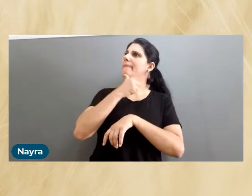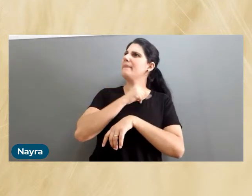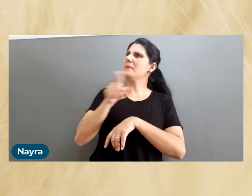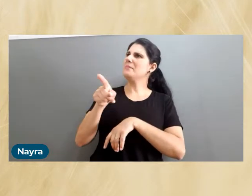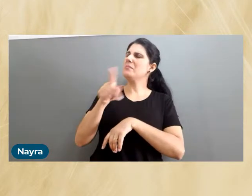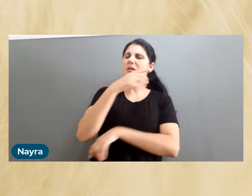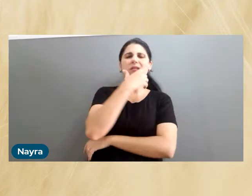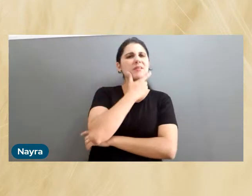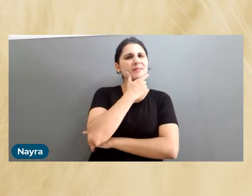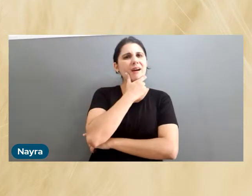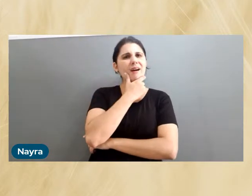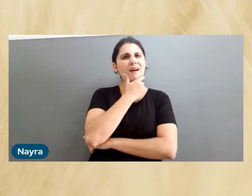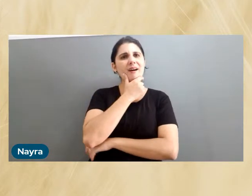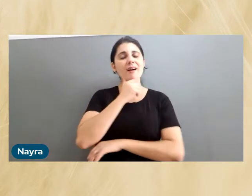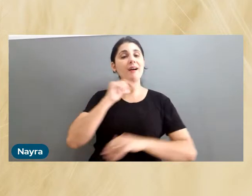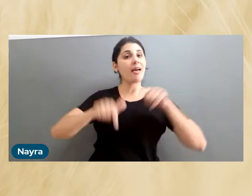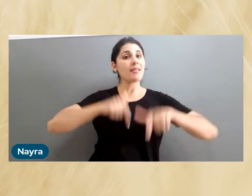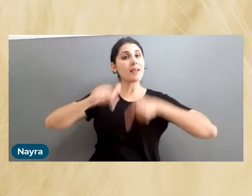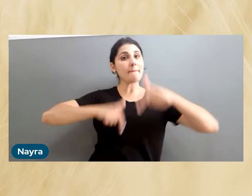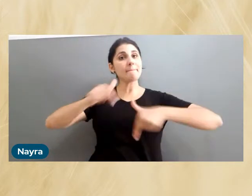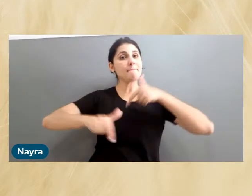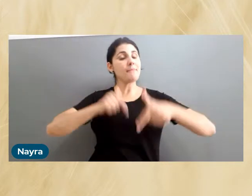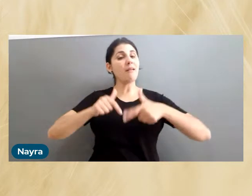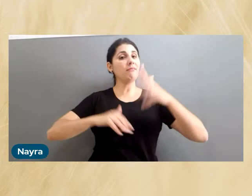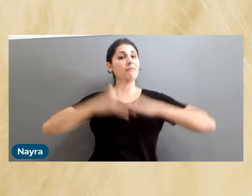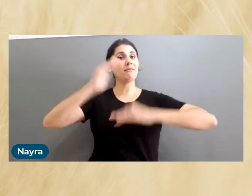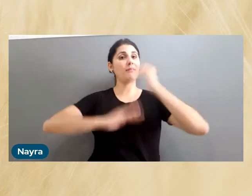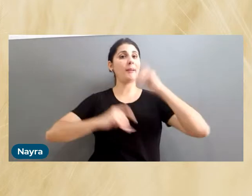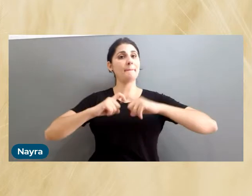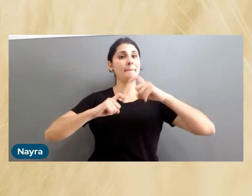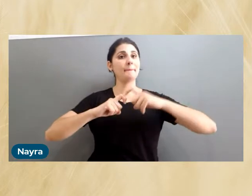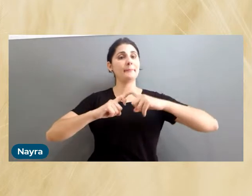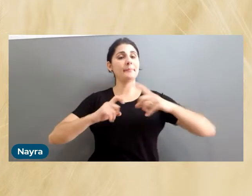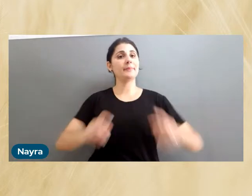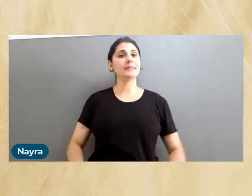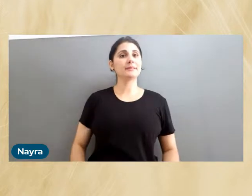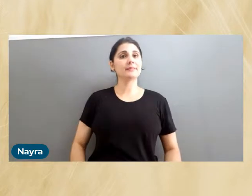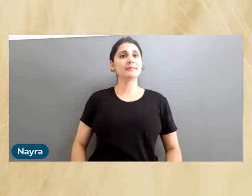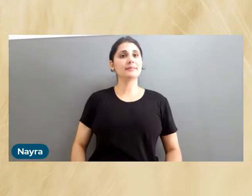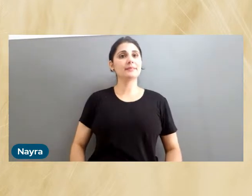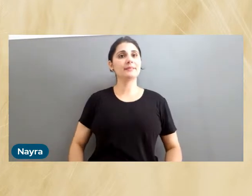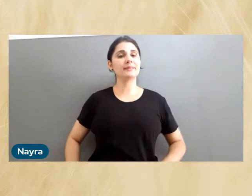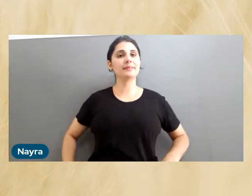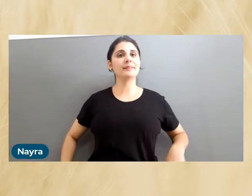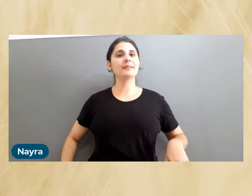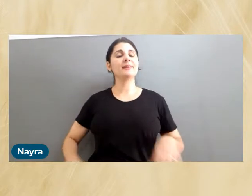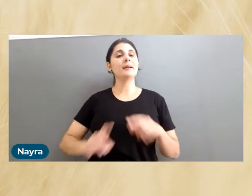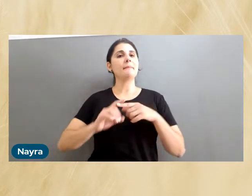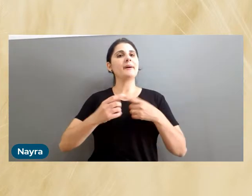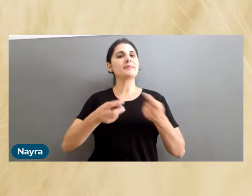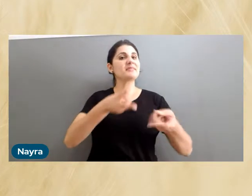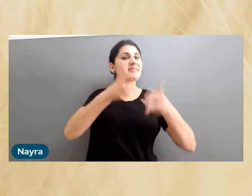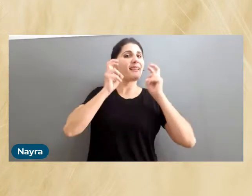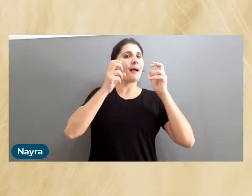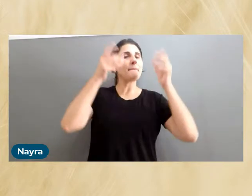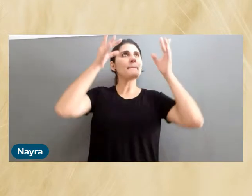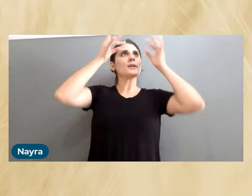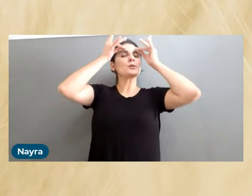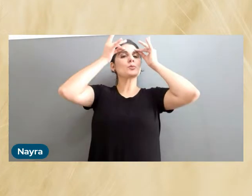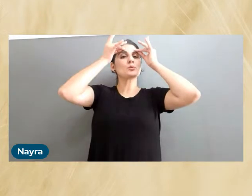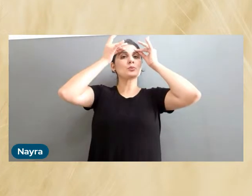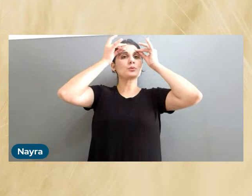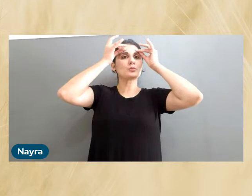irmã comece a exercer a sua profissão. Eu acho que talvez ela tenha captado mentalmente a